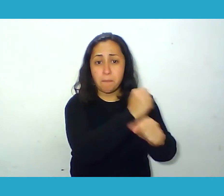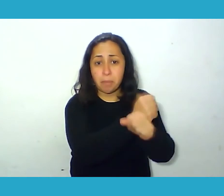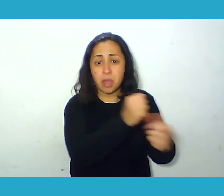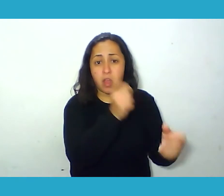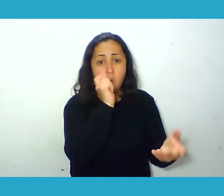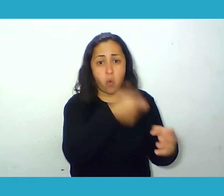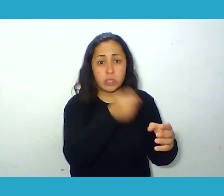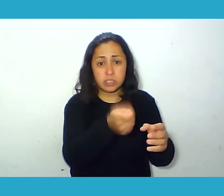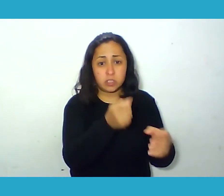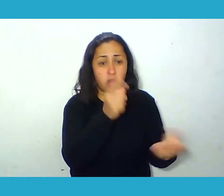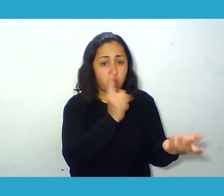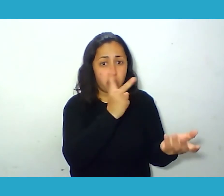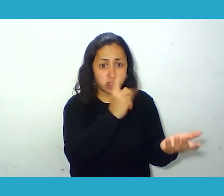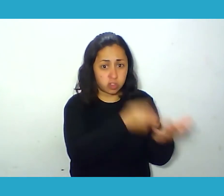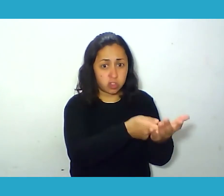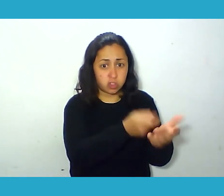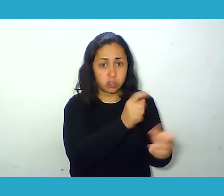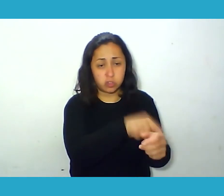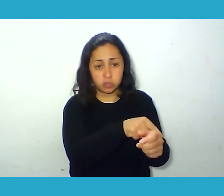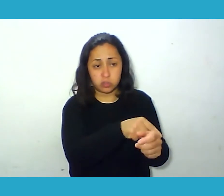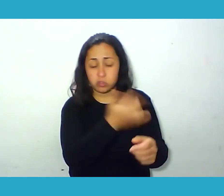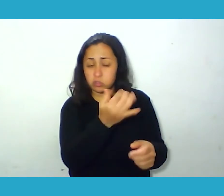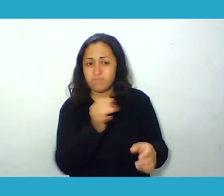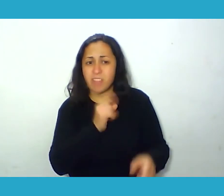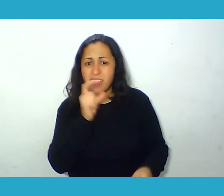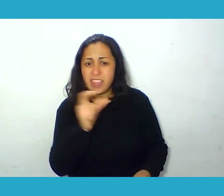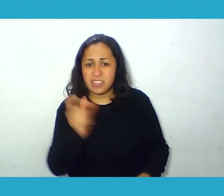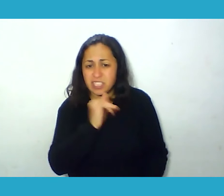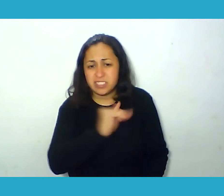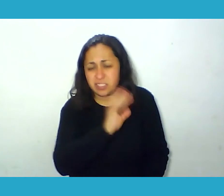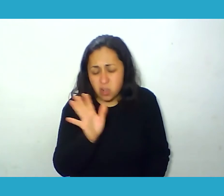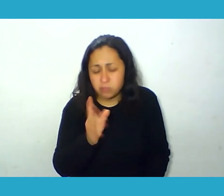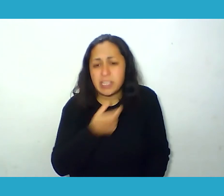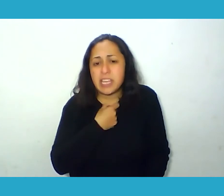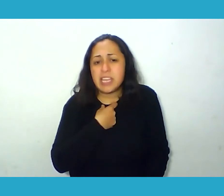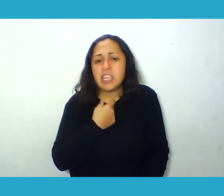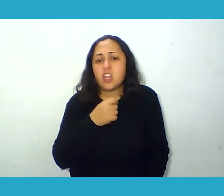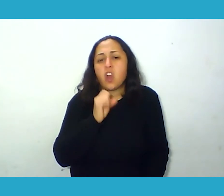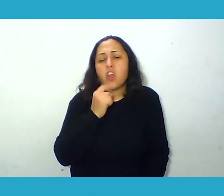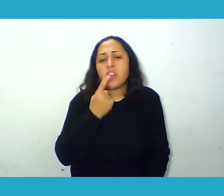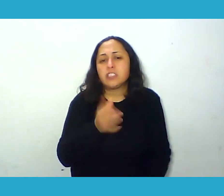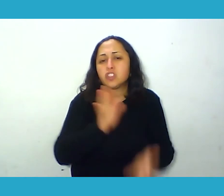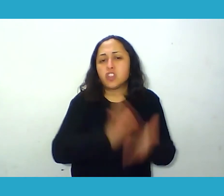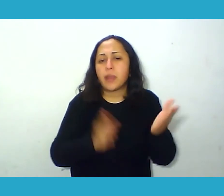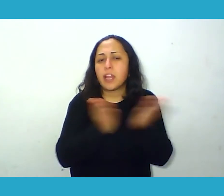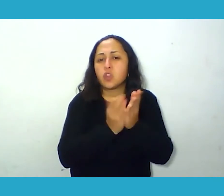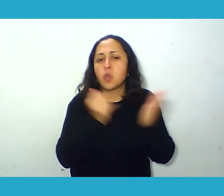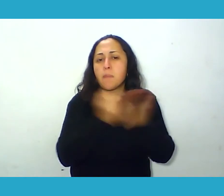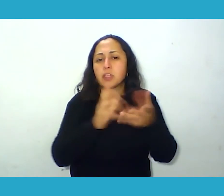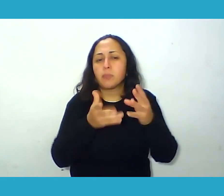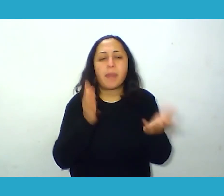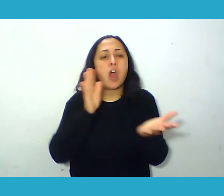sin reflejo de la realidad. No quiere entrar mucho en detalle. Quiere marcar rasgos del estudio de impacto ambiental